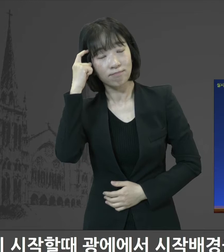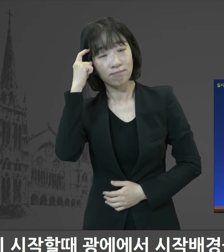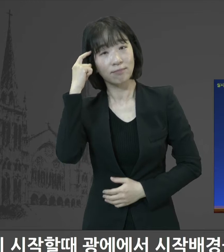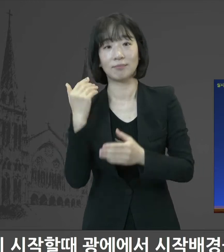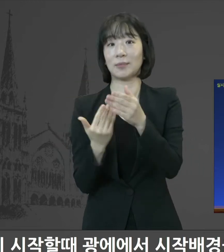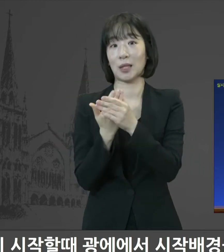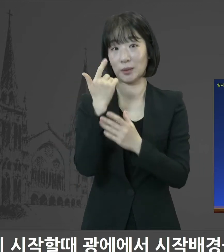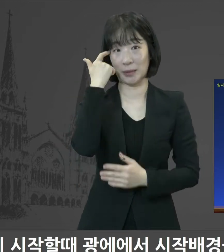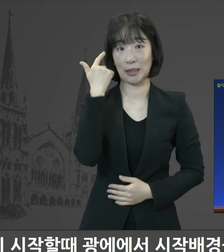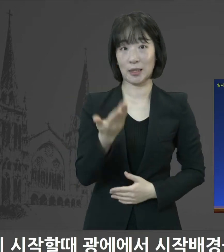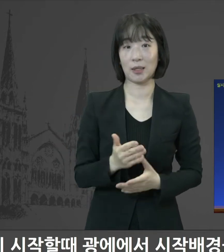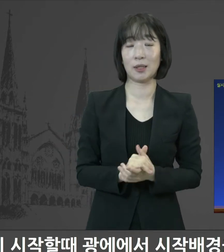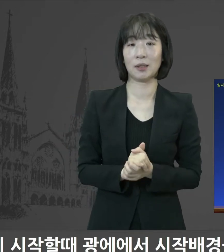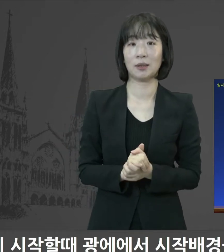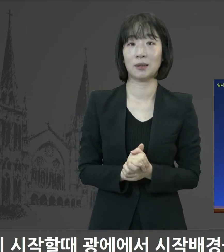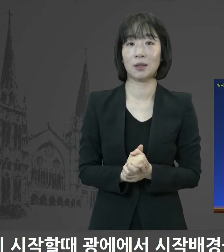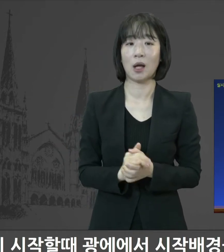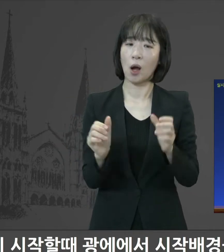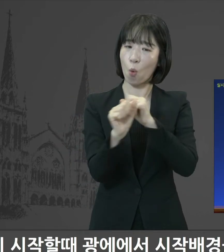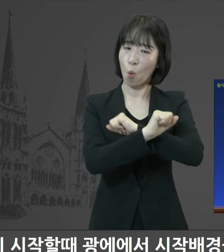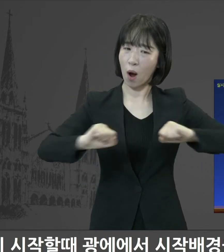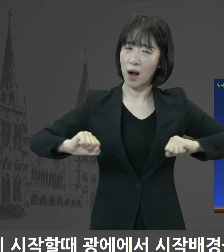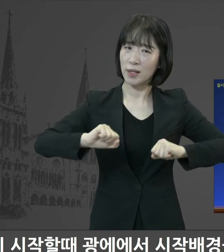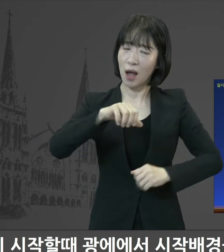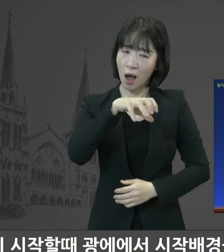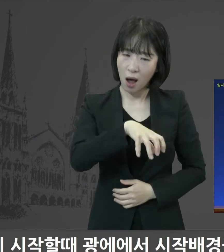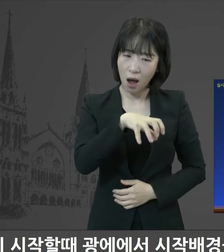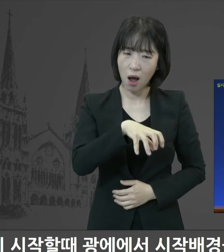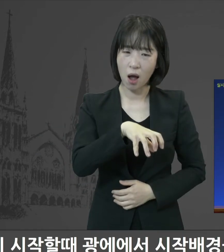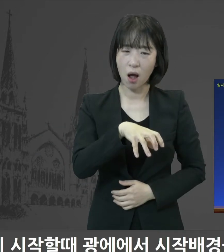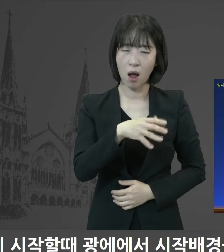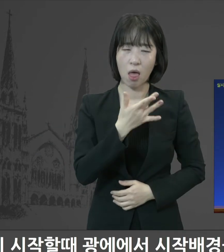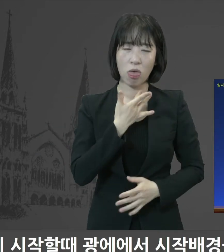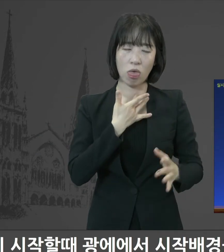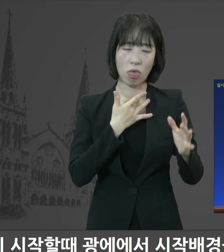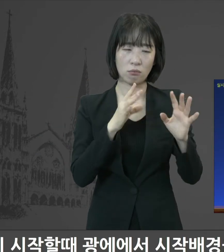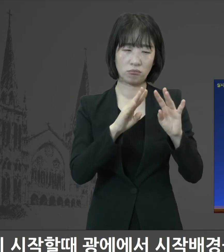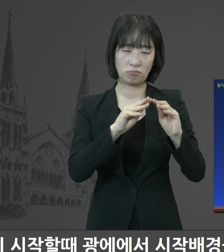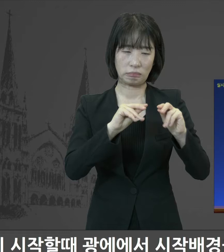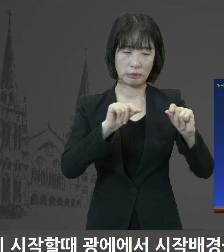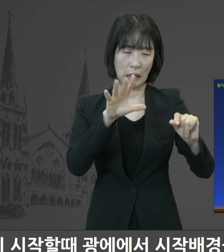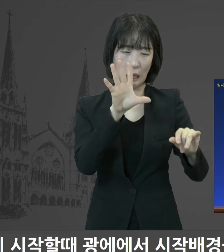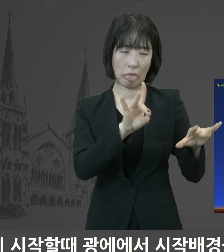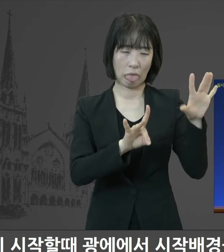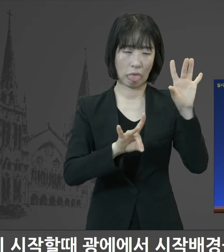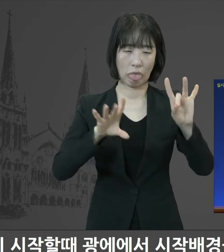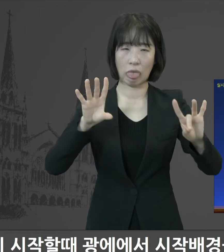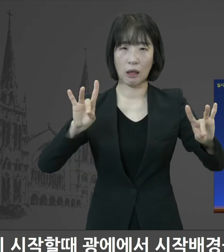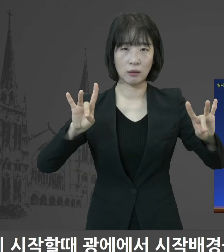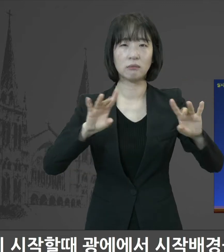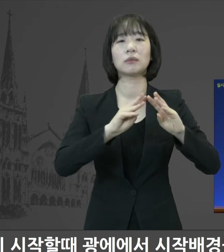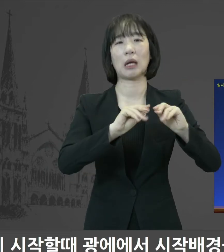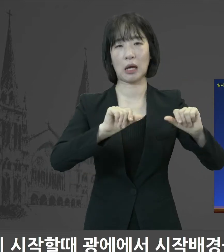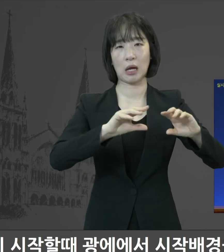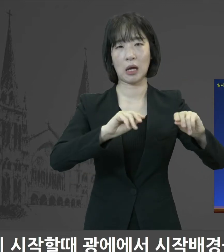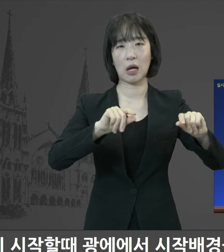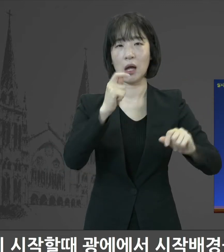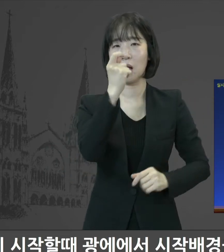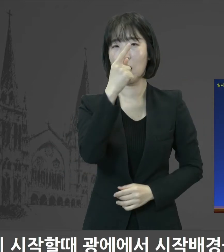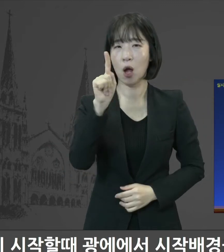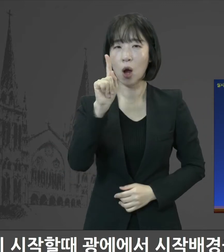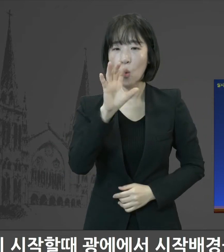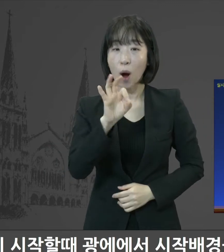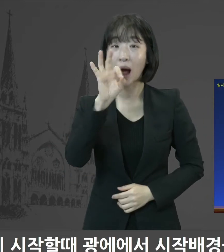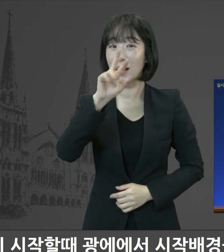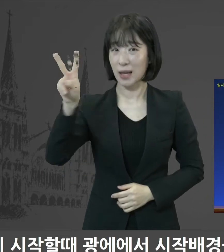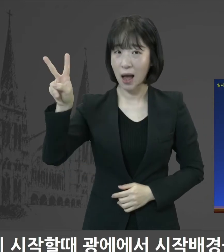생각이 떠오릅니까? 광야 그러면 척박한 땅이라는 그 생각이 탁 떠오르죠. 그리고